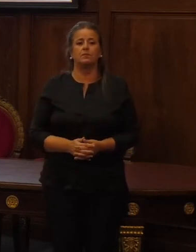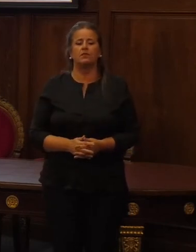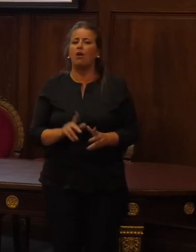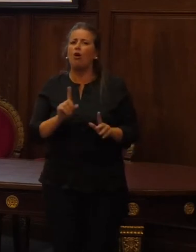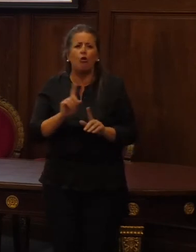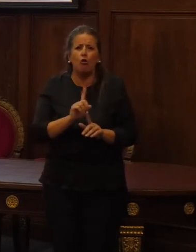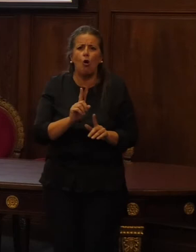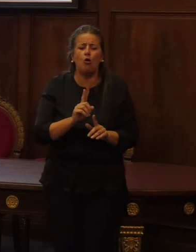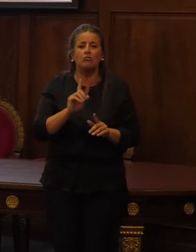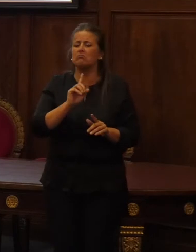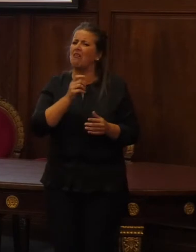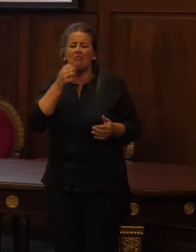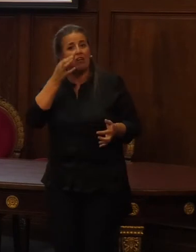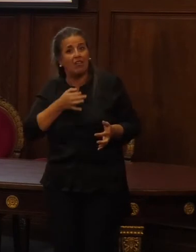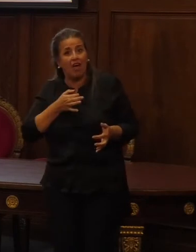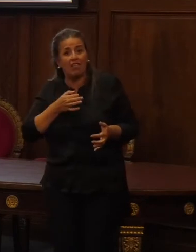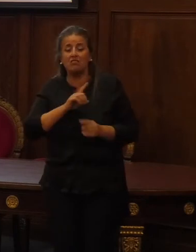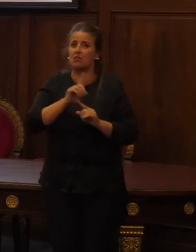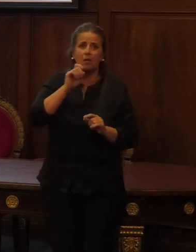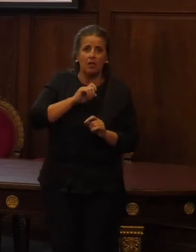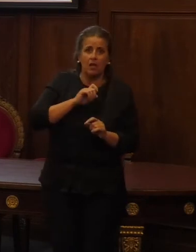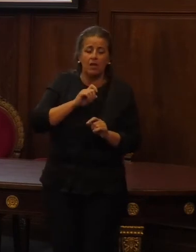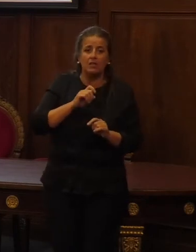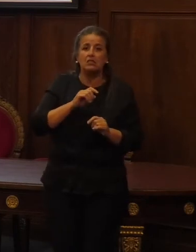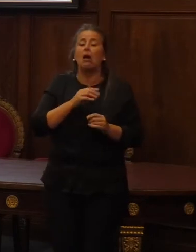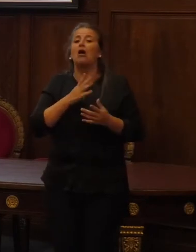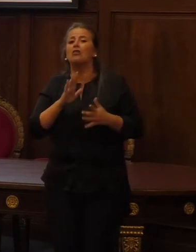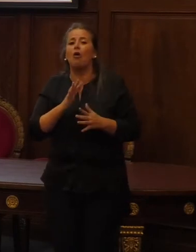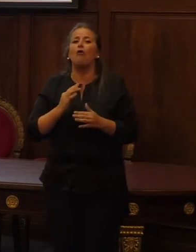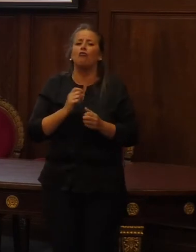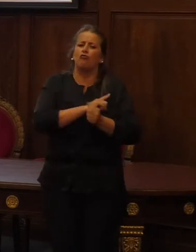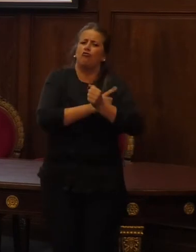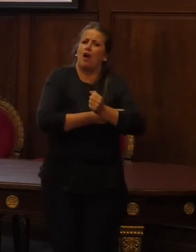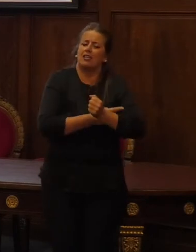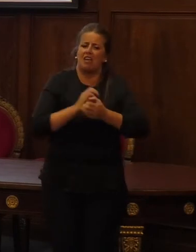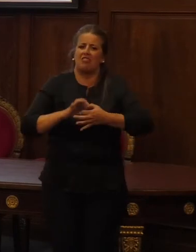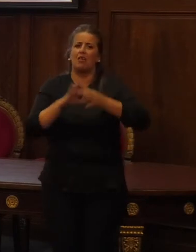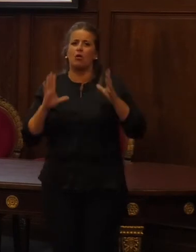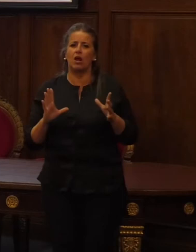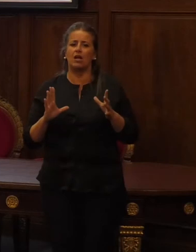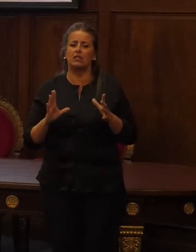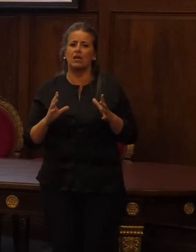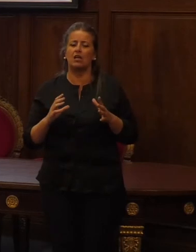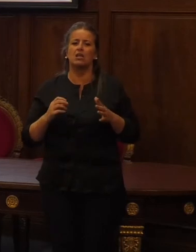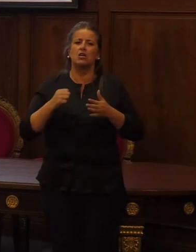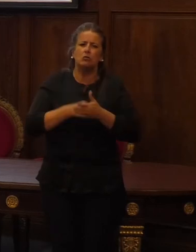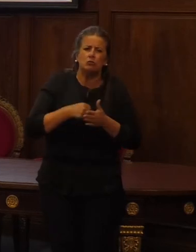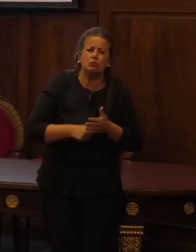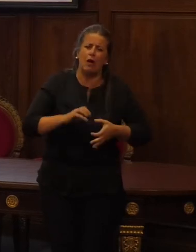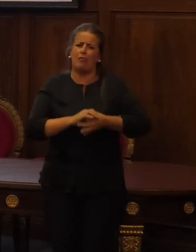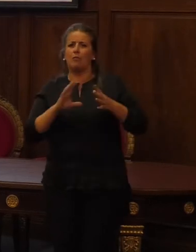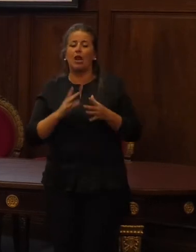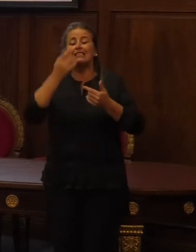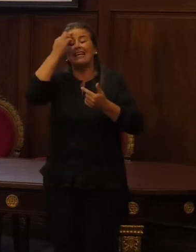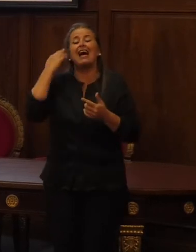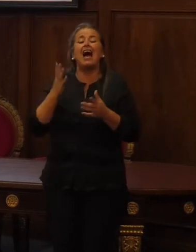No fueron mentiras, tampoco verdades, sino perspectivas, fuerzas democráticas. Algunas de ellas que llegan al presente efecto